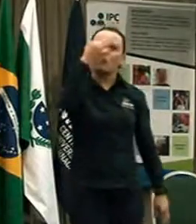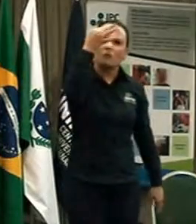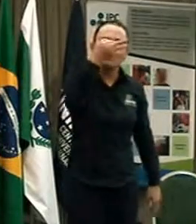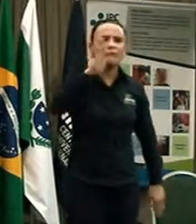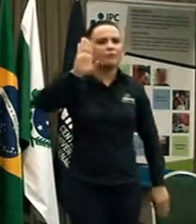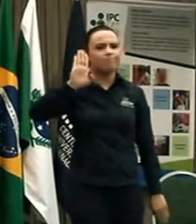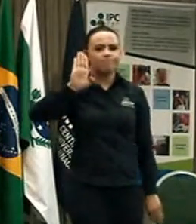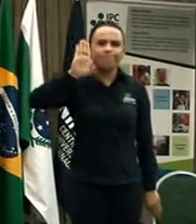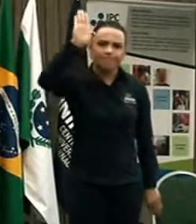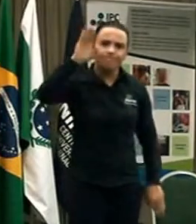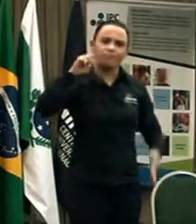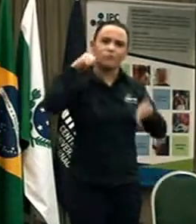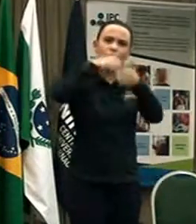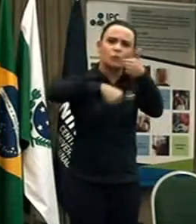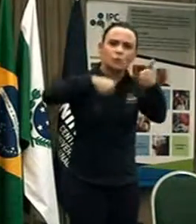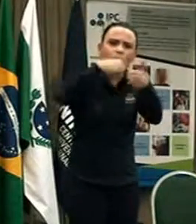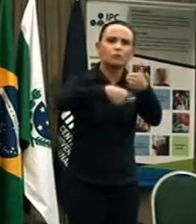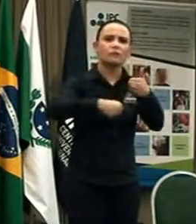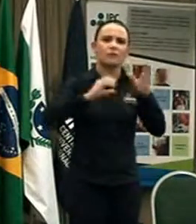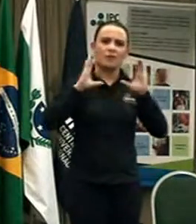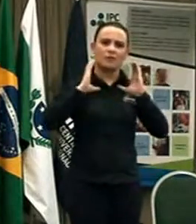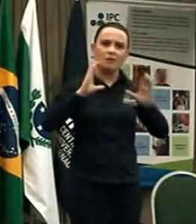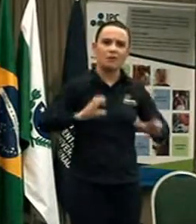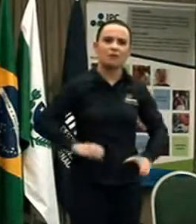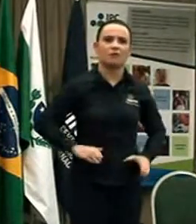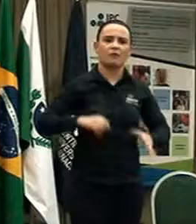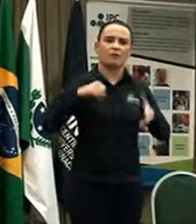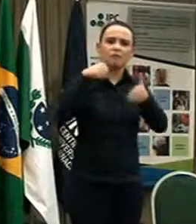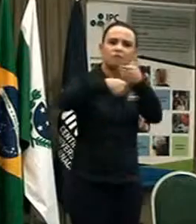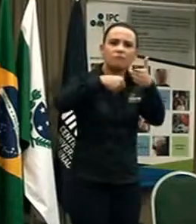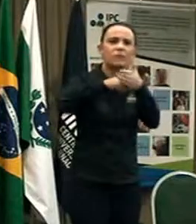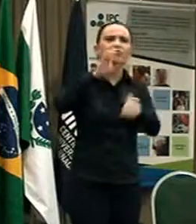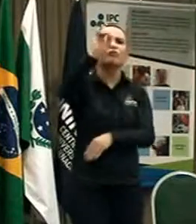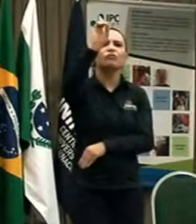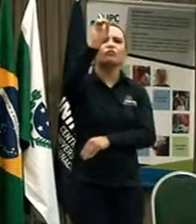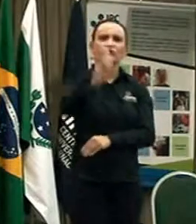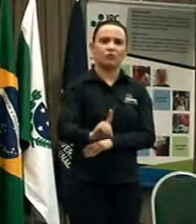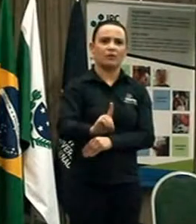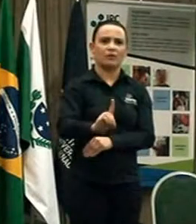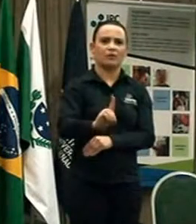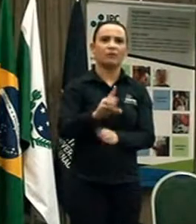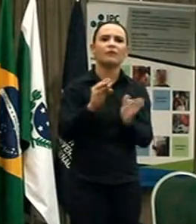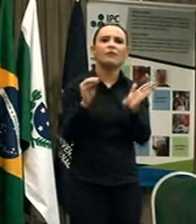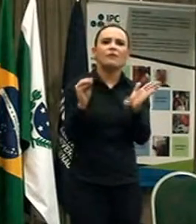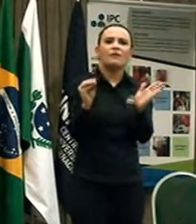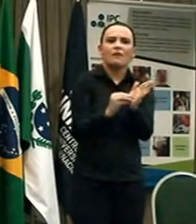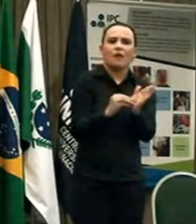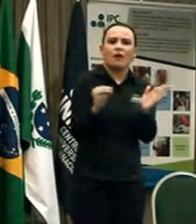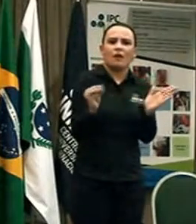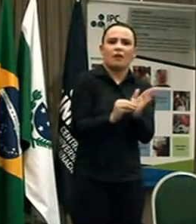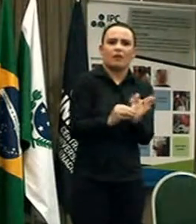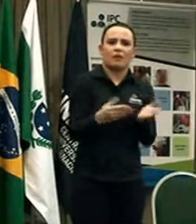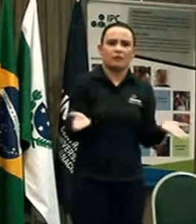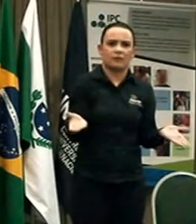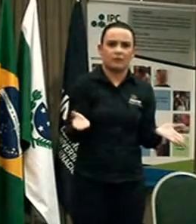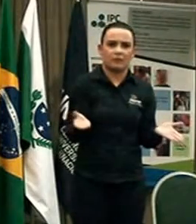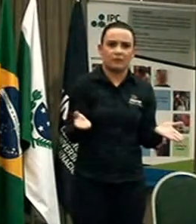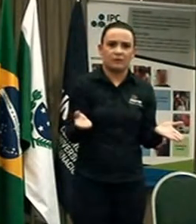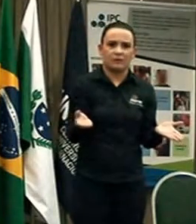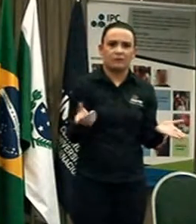não reivindicamos direitos, nós não participamos nas diferentes esferas